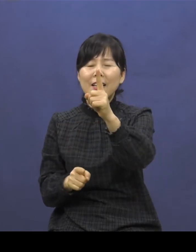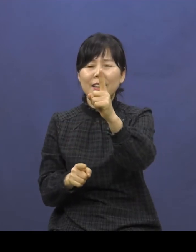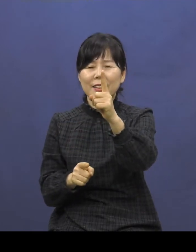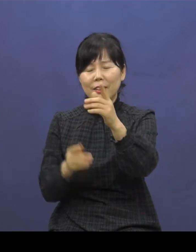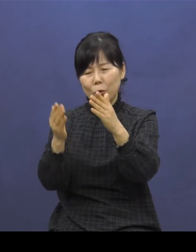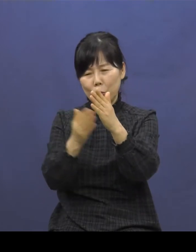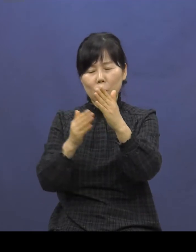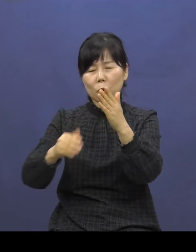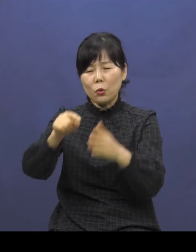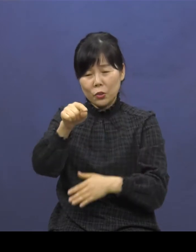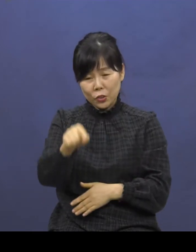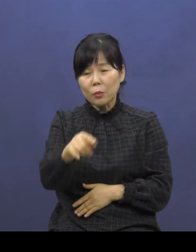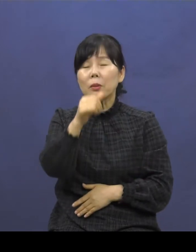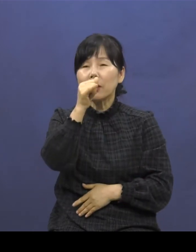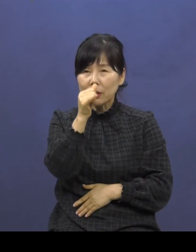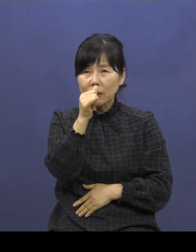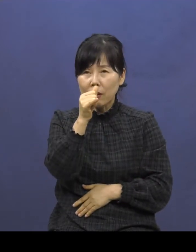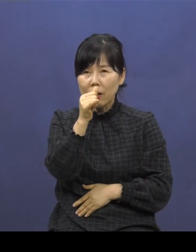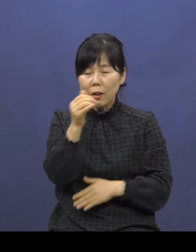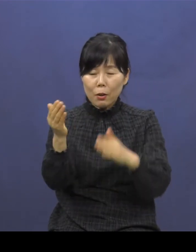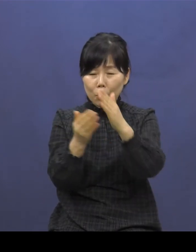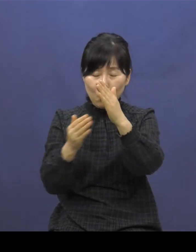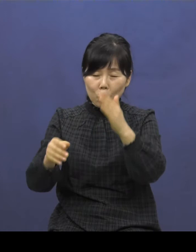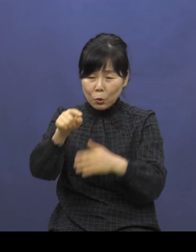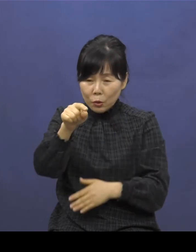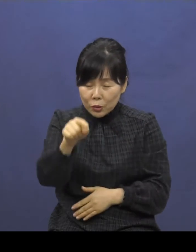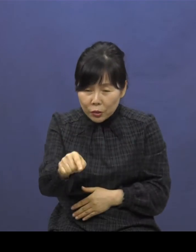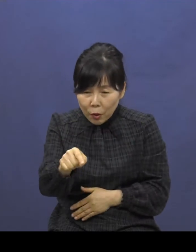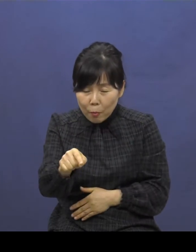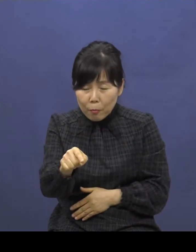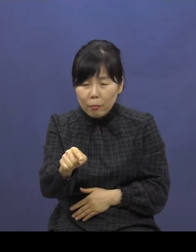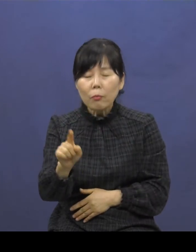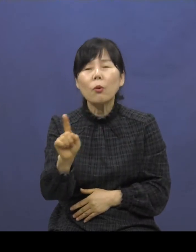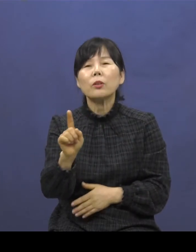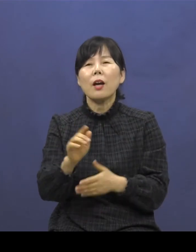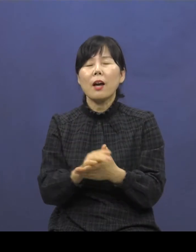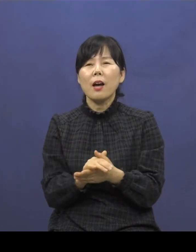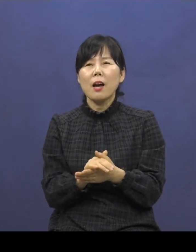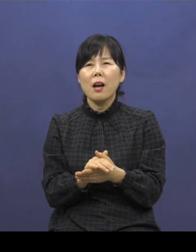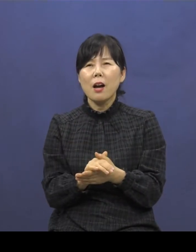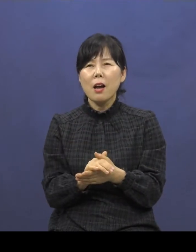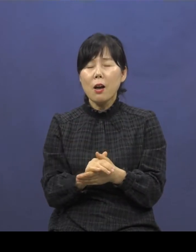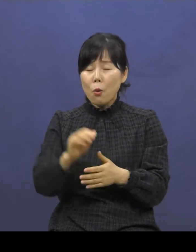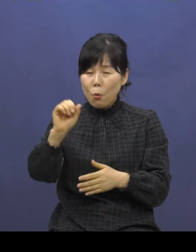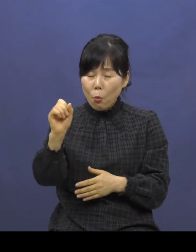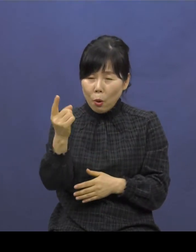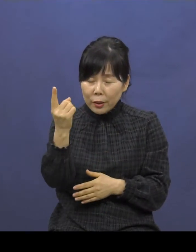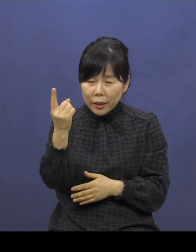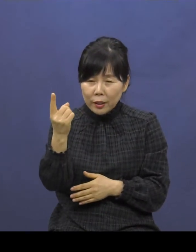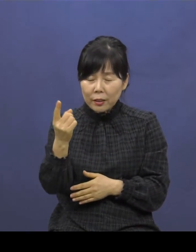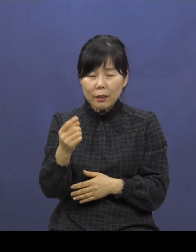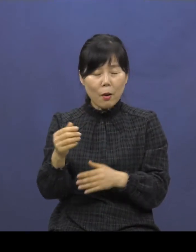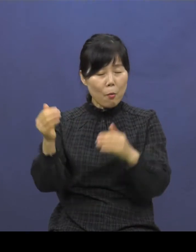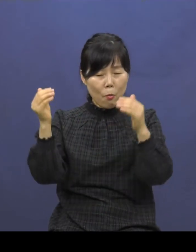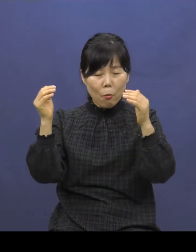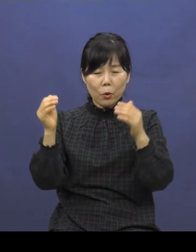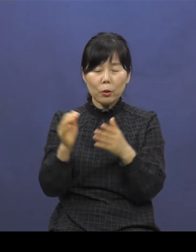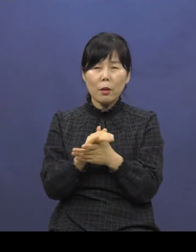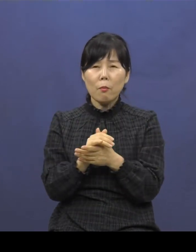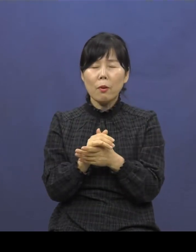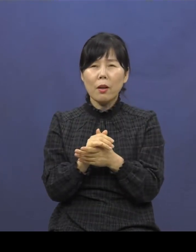걸 우리는 알 수가 있어요. 그게 뭐냐, 어떤 종류의 고난이든 간에, 어떤 원인으로 오는 고난이든